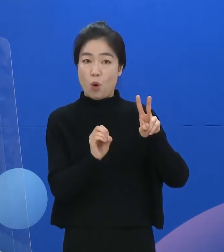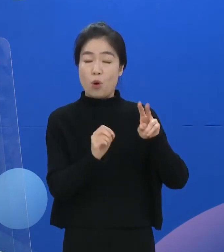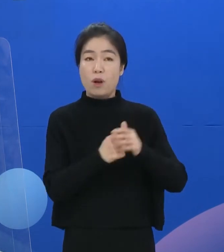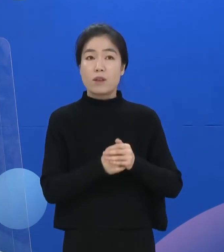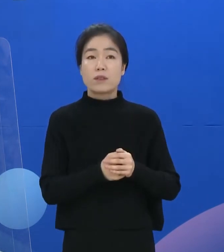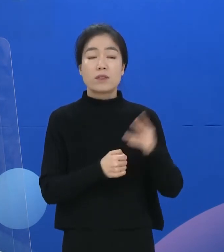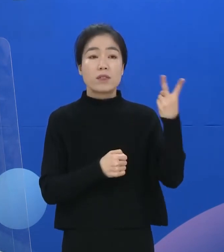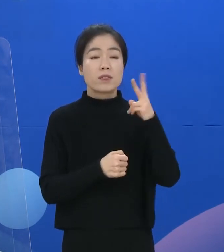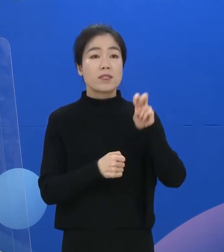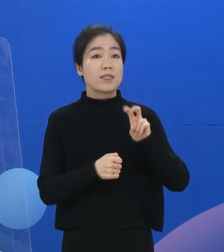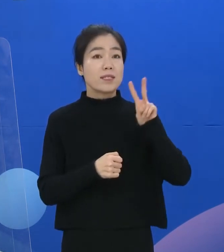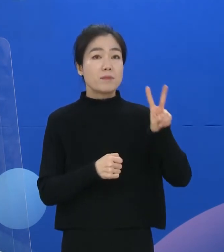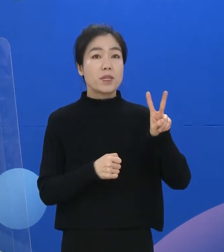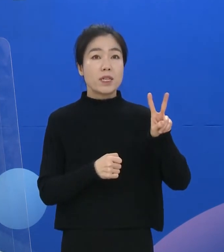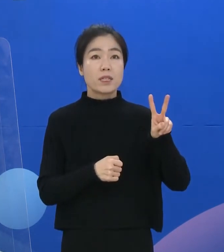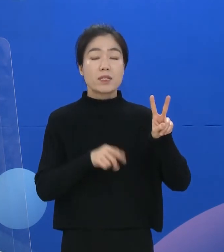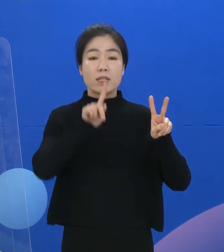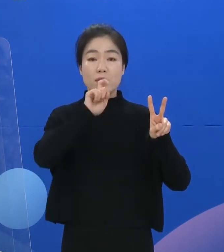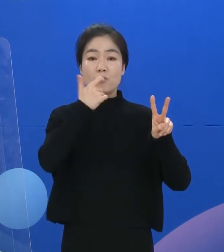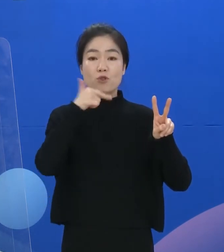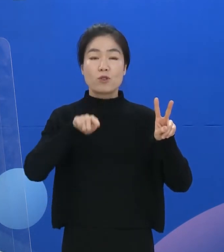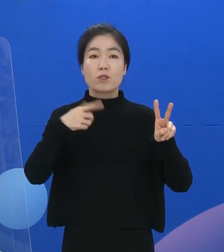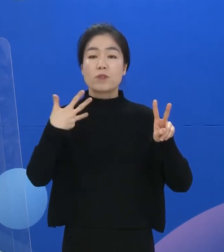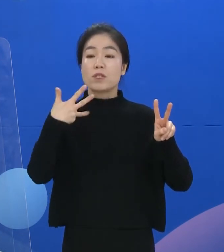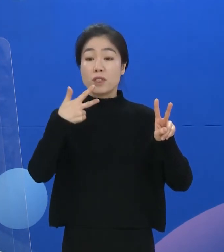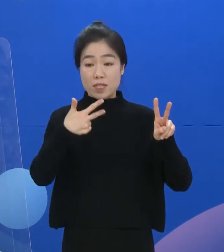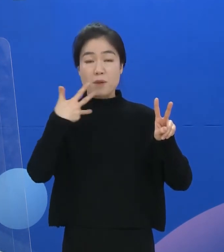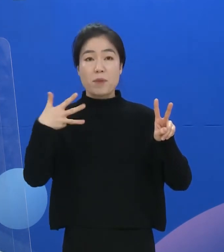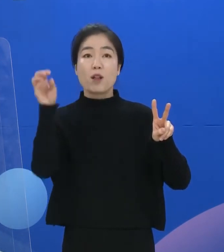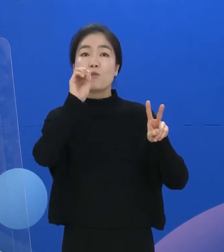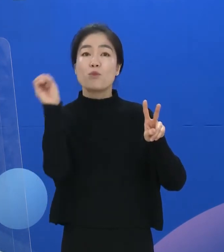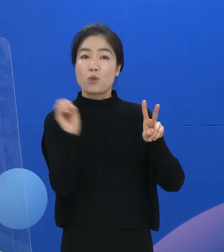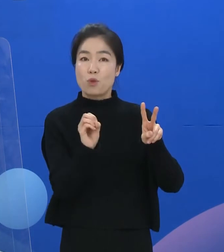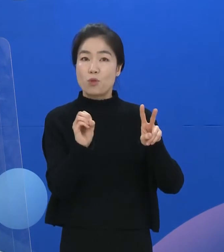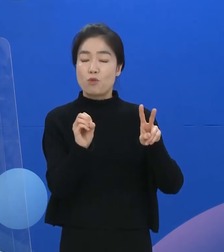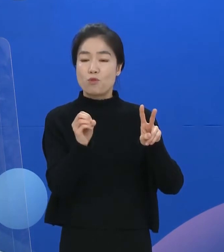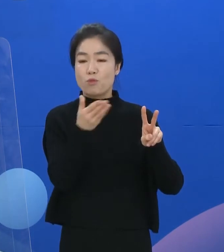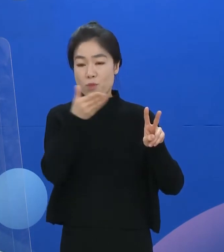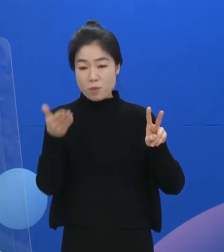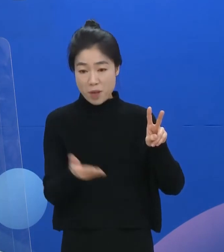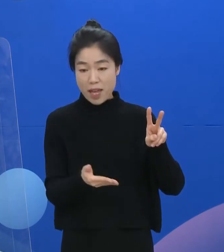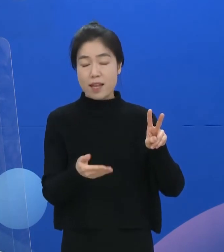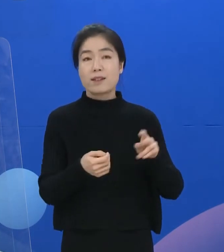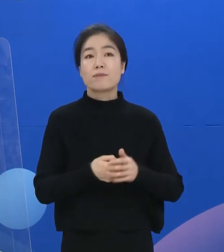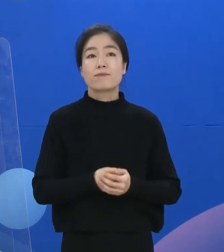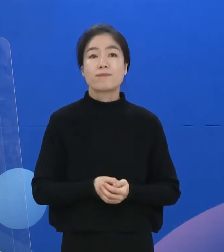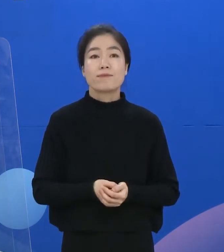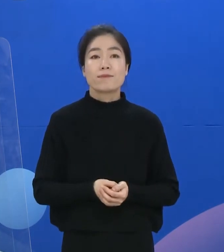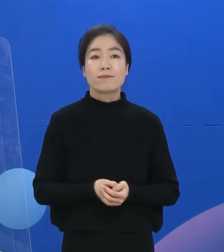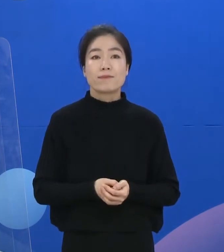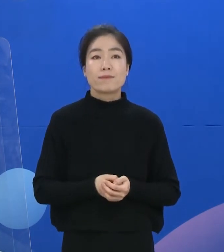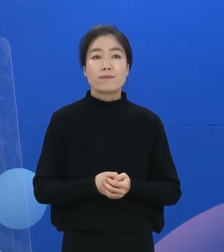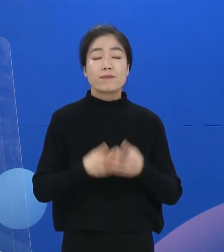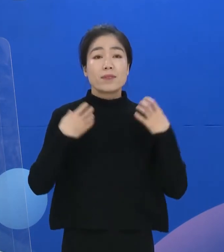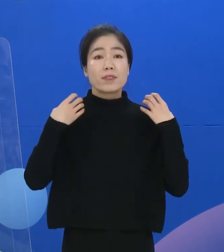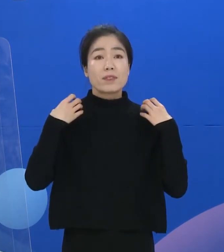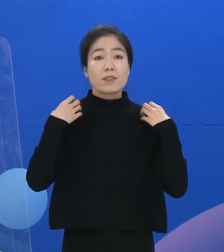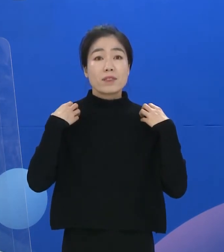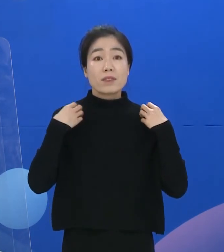비율도 27 2017년 22.7%에서 2022년